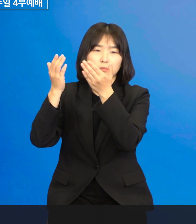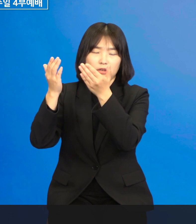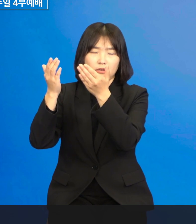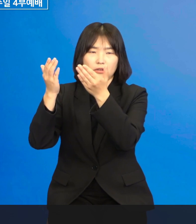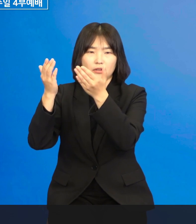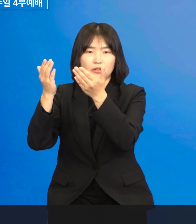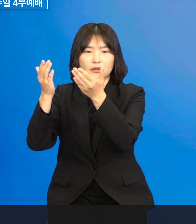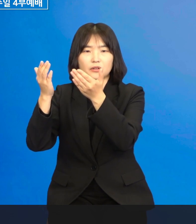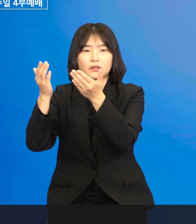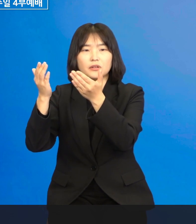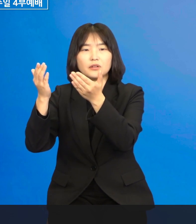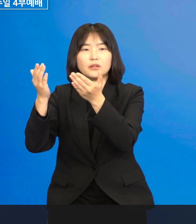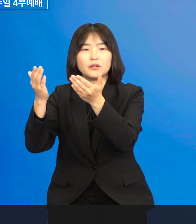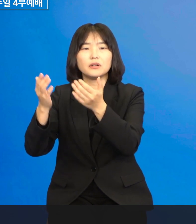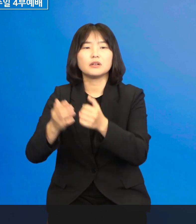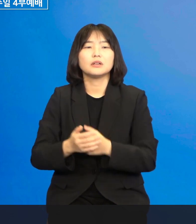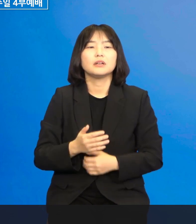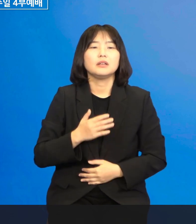기도하며